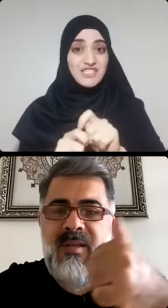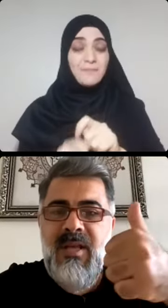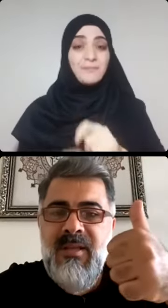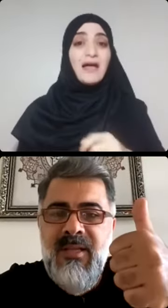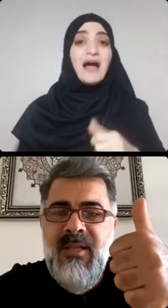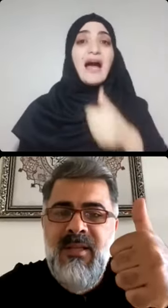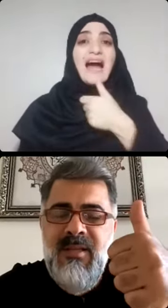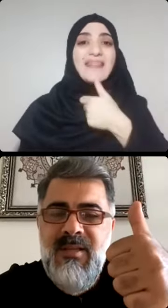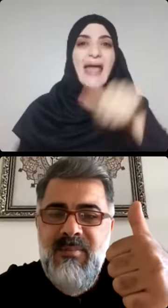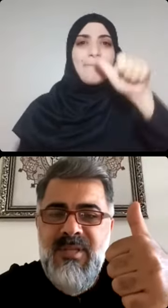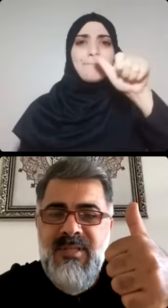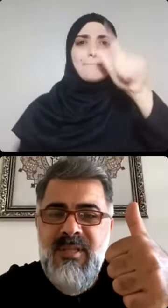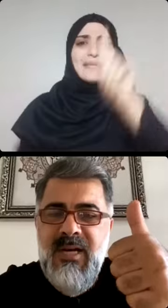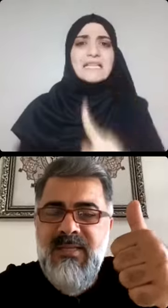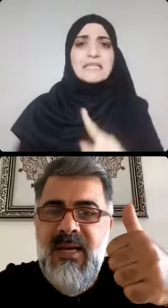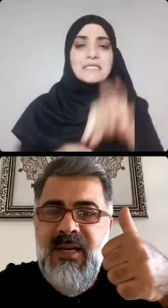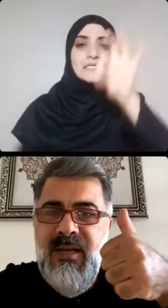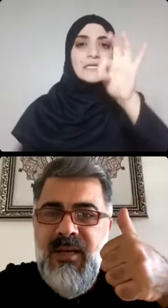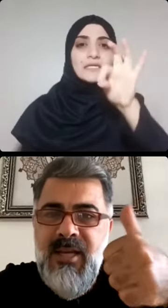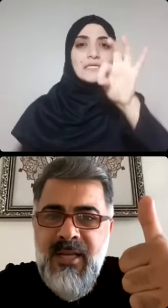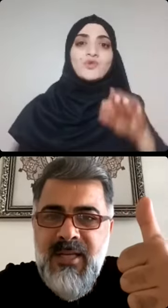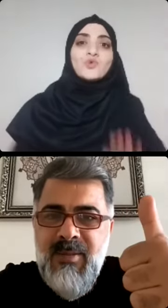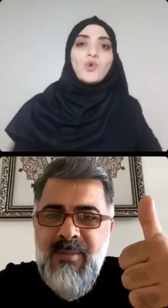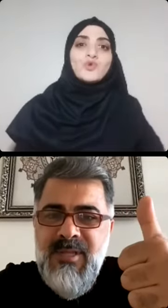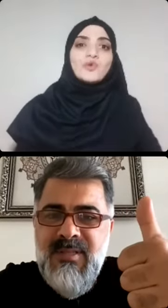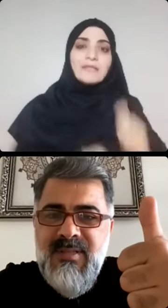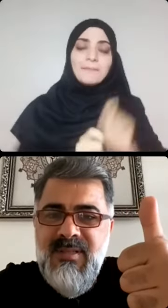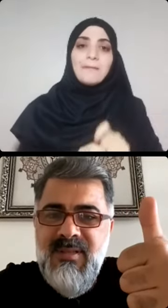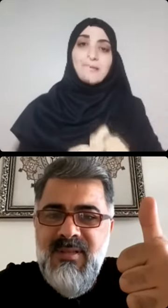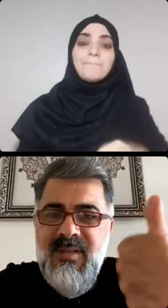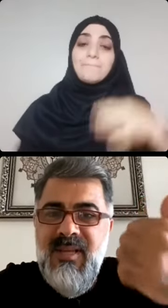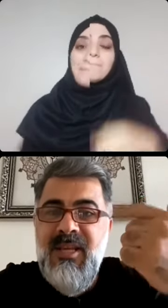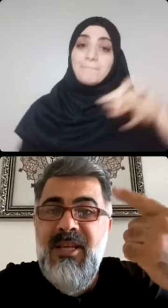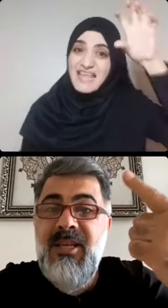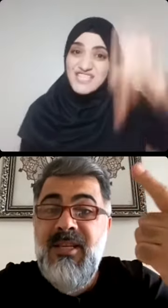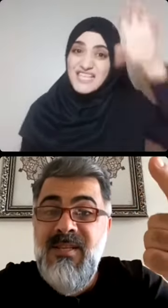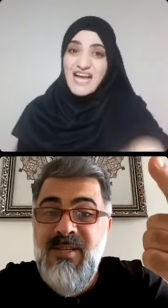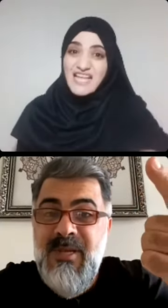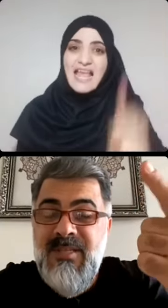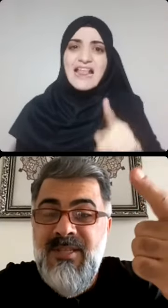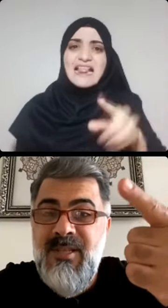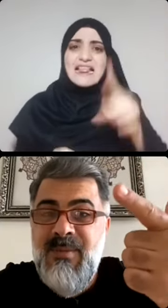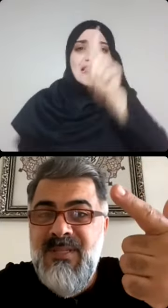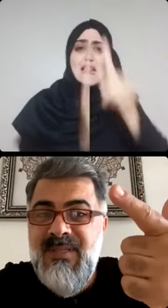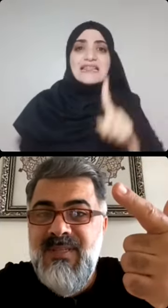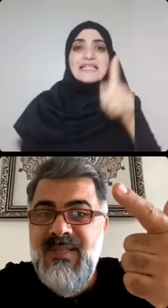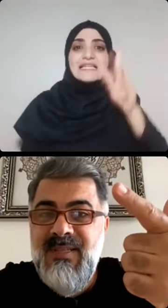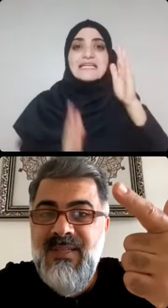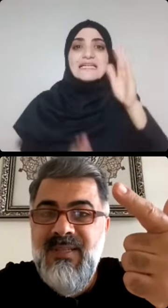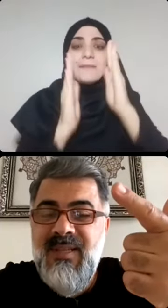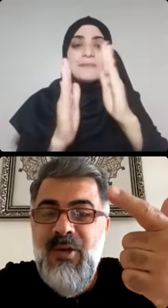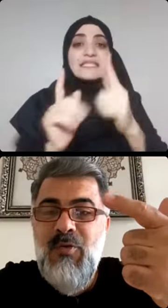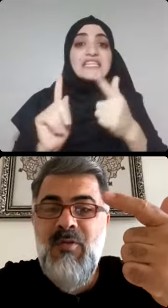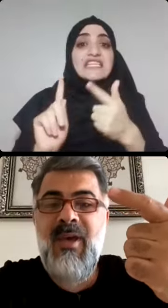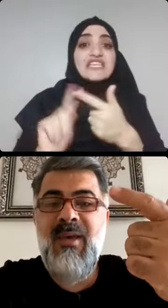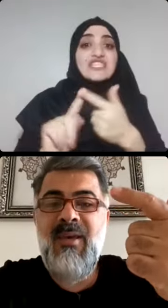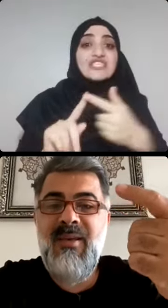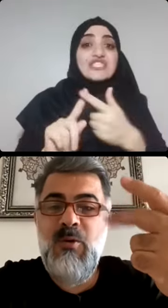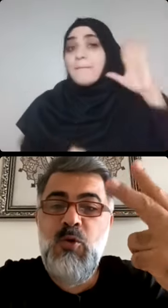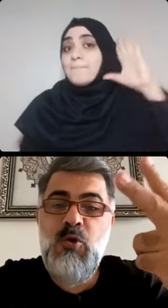Evet, ne dedik? Mescid-i Aksa ilk kıblemiz, ikinci mescidimiz